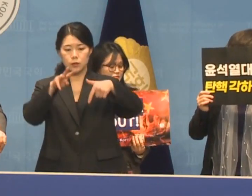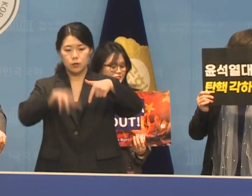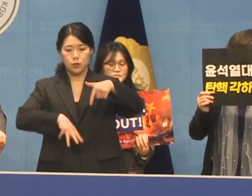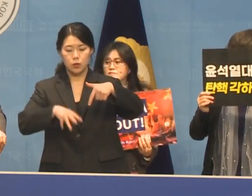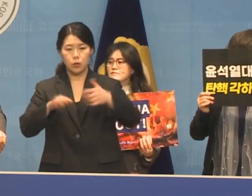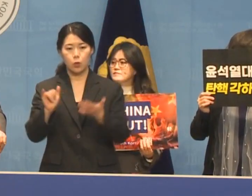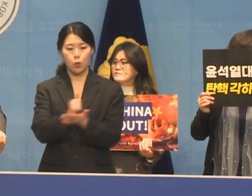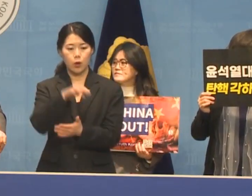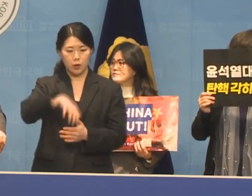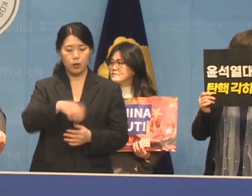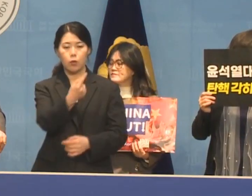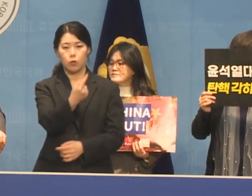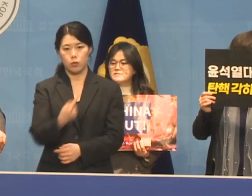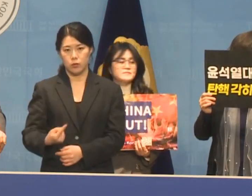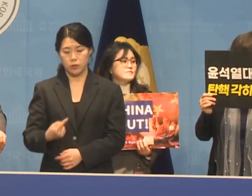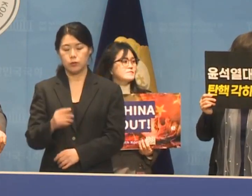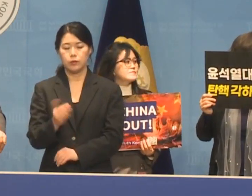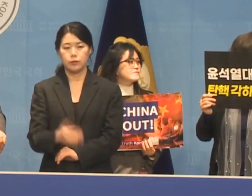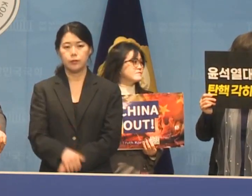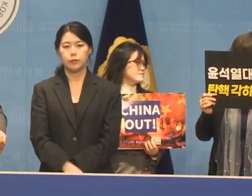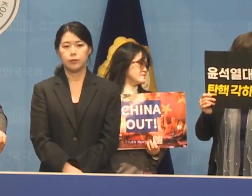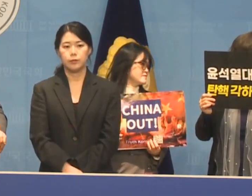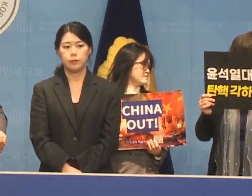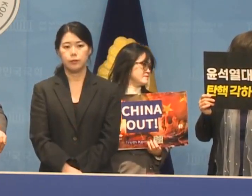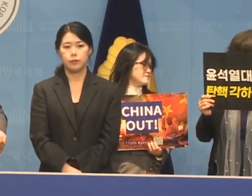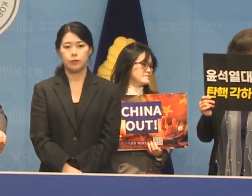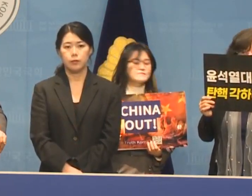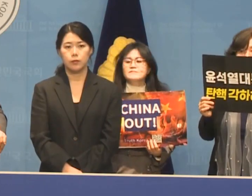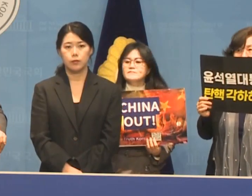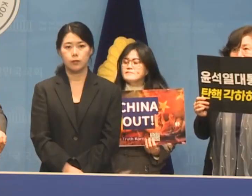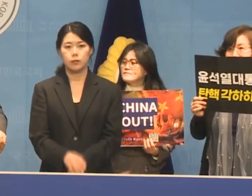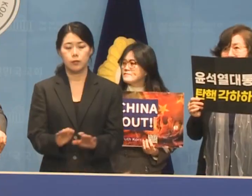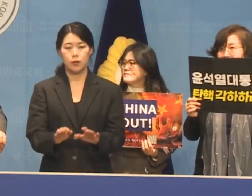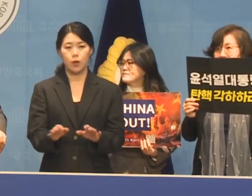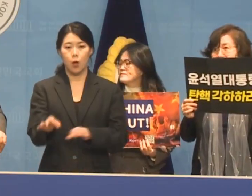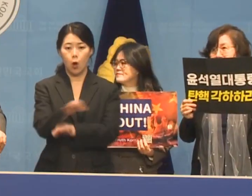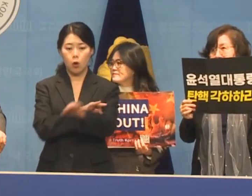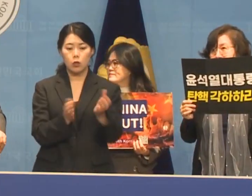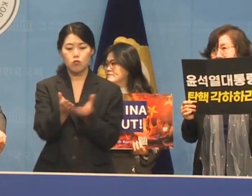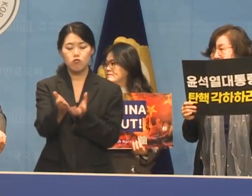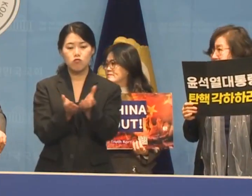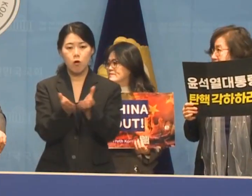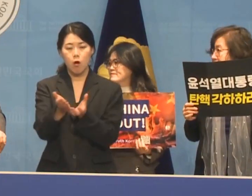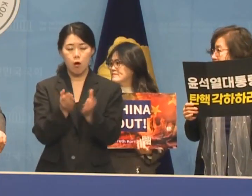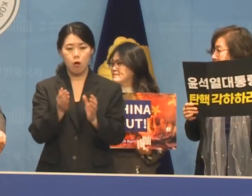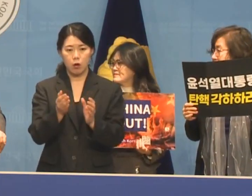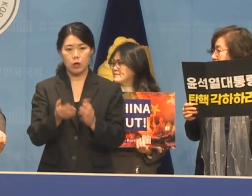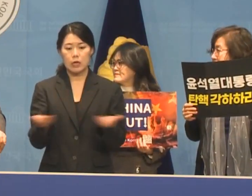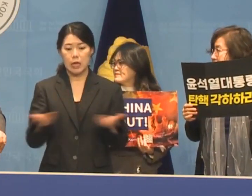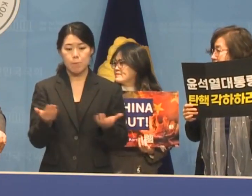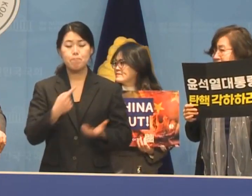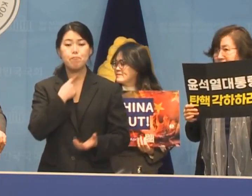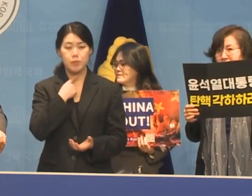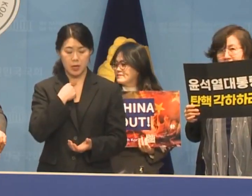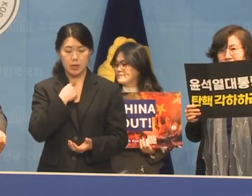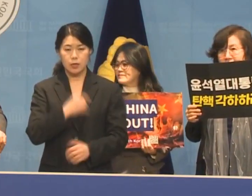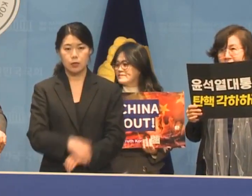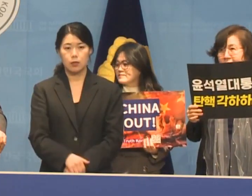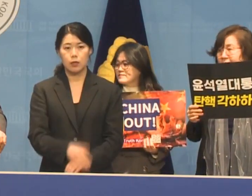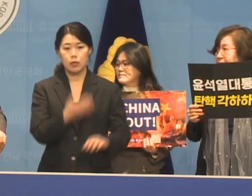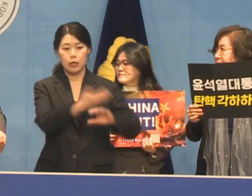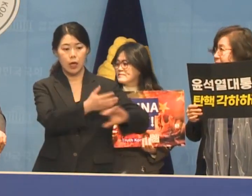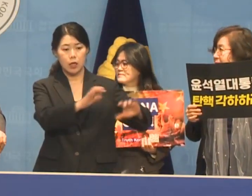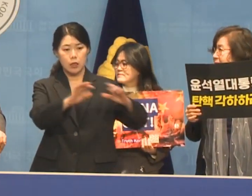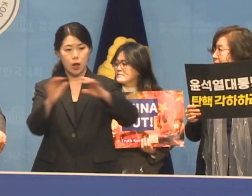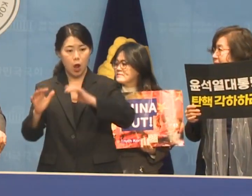인천공항에 들어선 사람입니다. 북한에서 오랜 기간 경제무역 사업을 몸담았던 사람으로서 다른